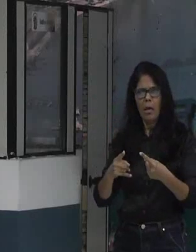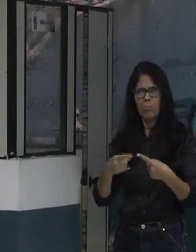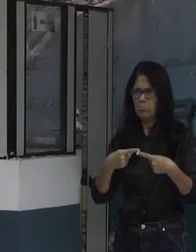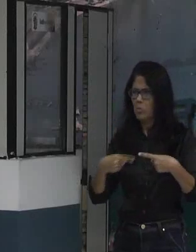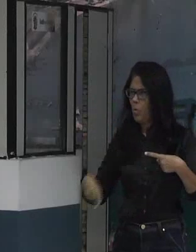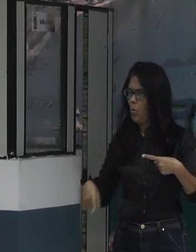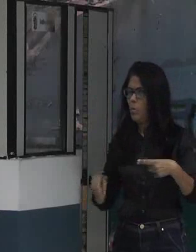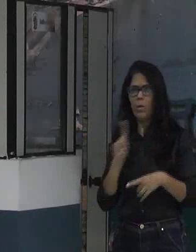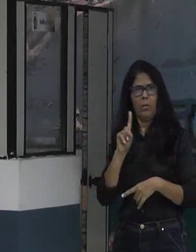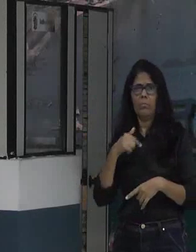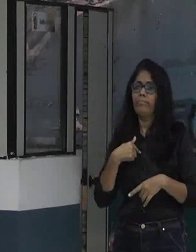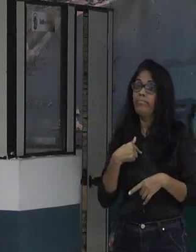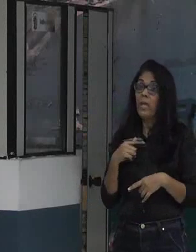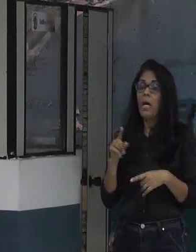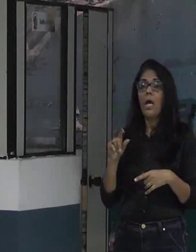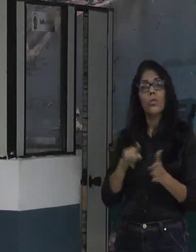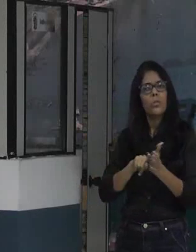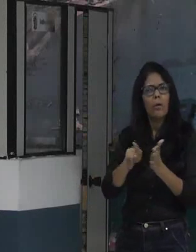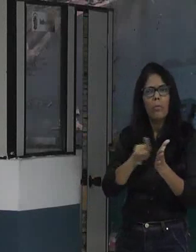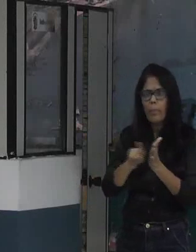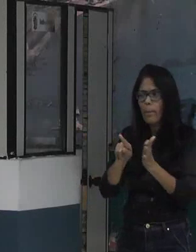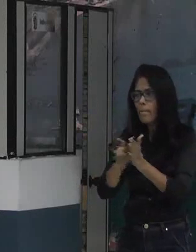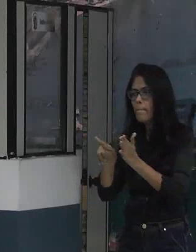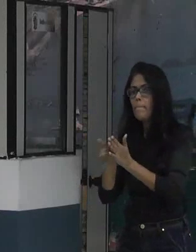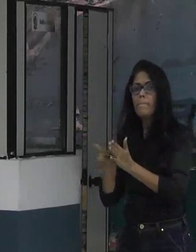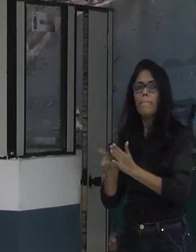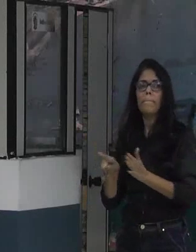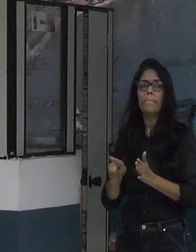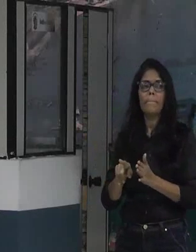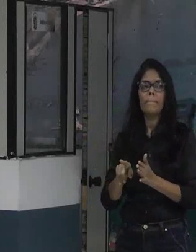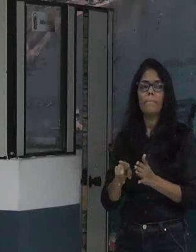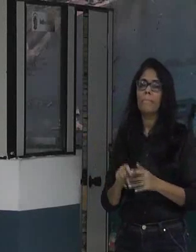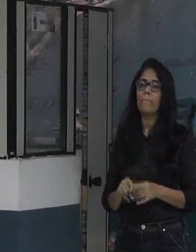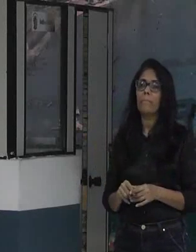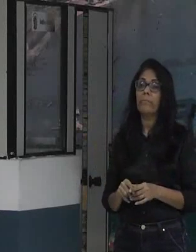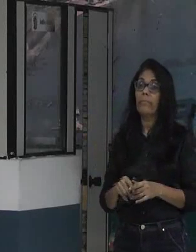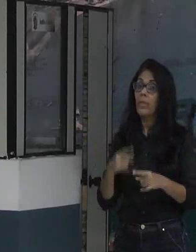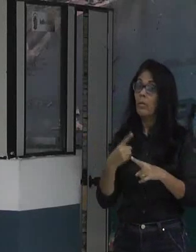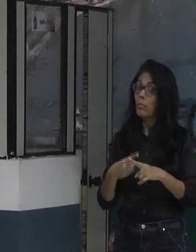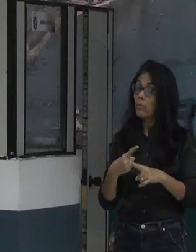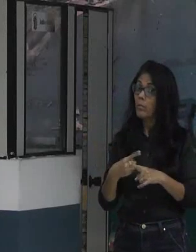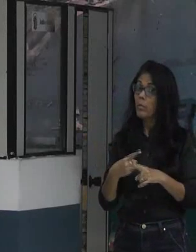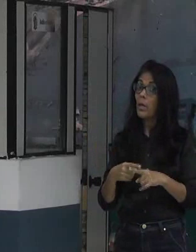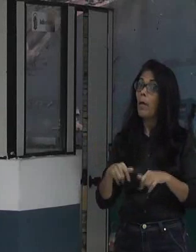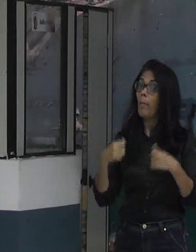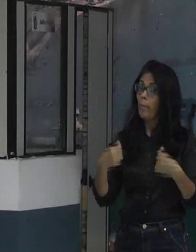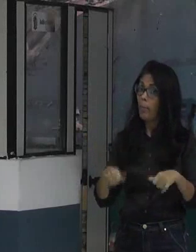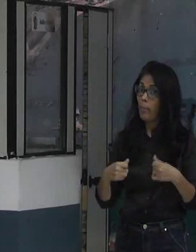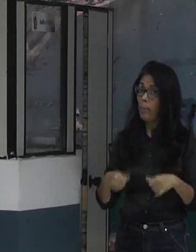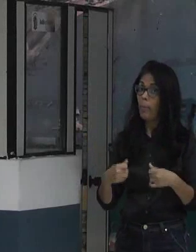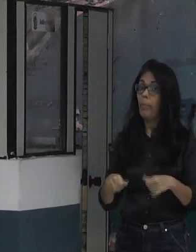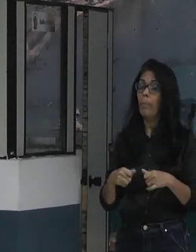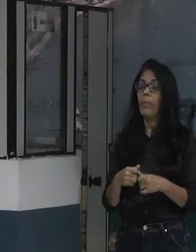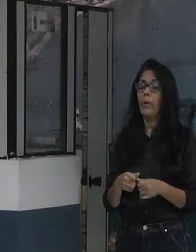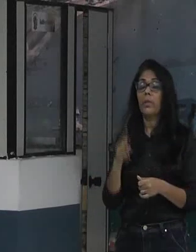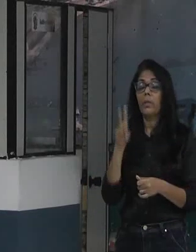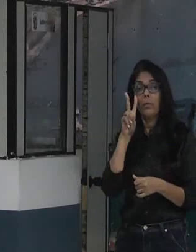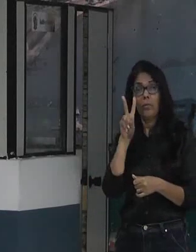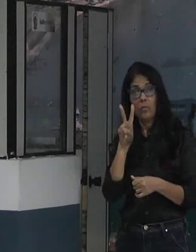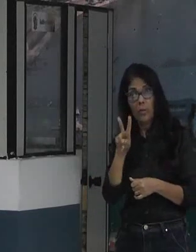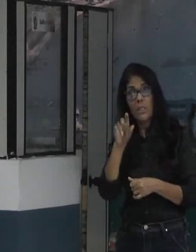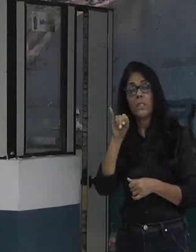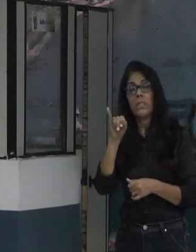estou fazendo questionamentos. Nós vamos rasgar uma APA. Nós vamos rasgar uma APA.